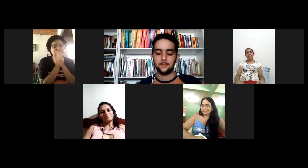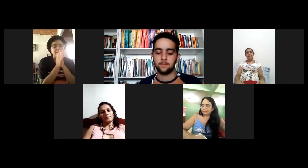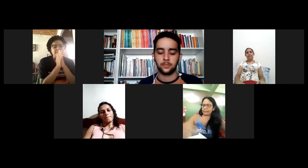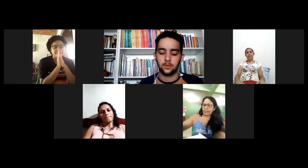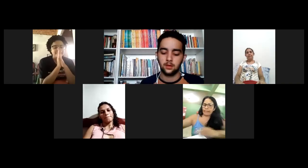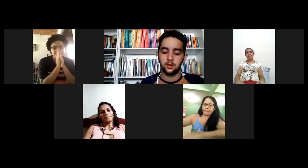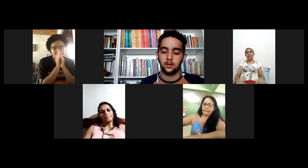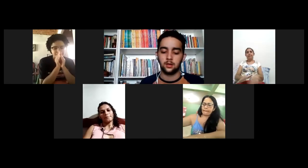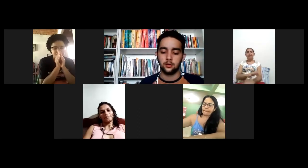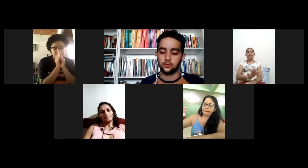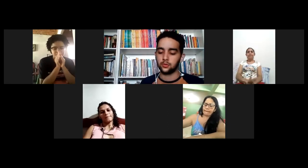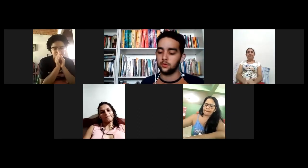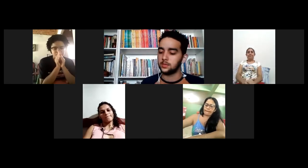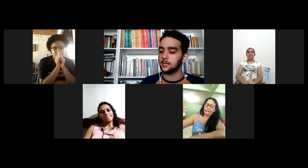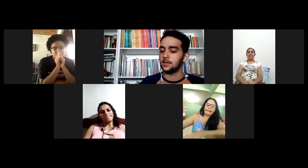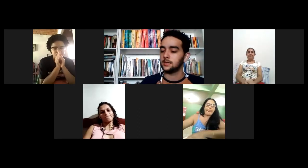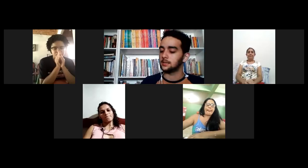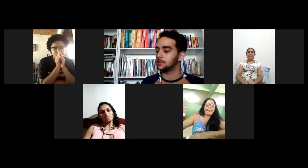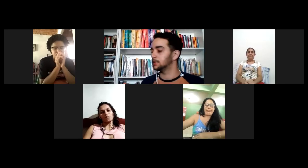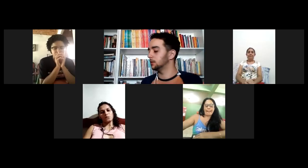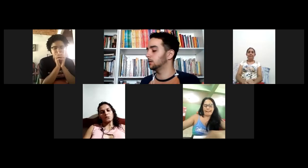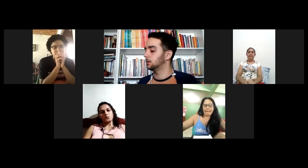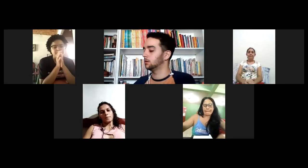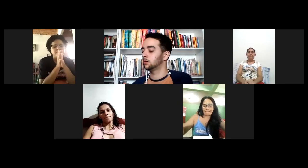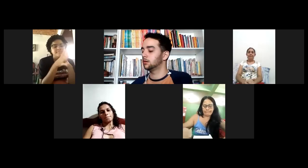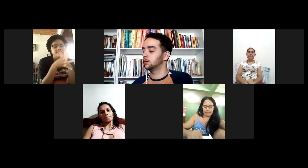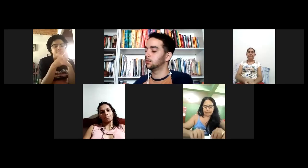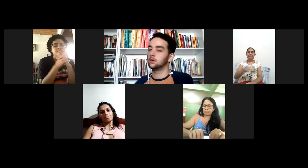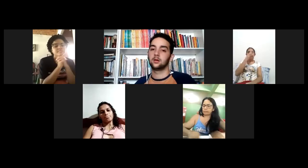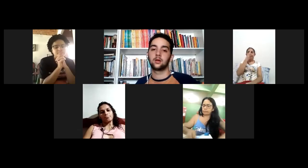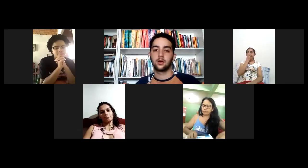Bora lá. Junto com vocês.